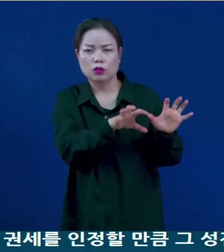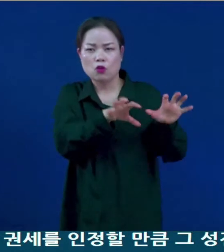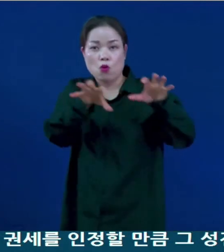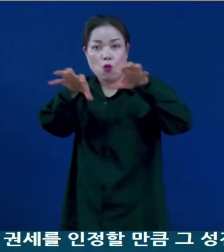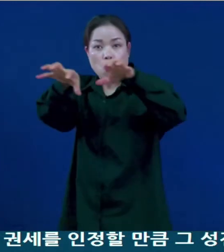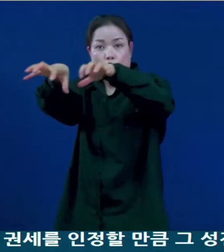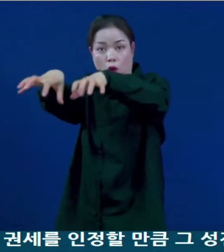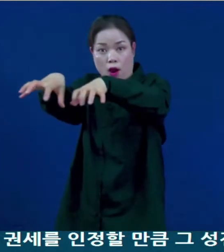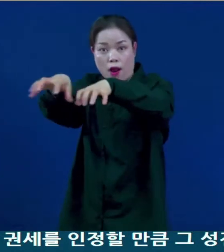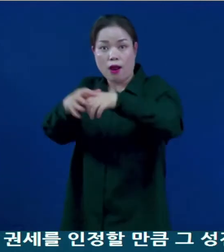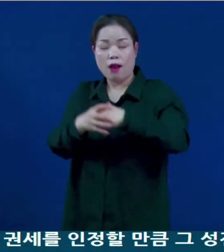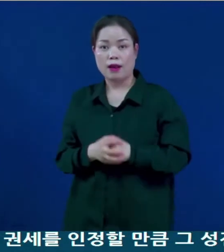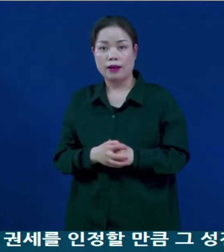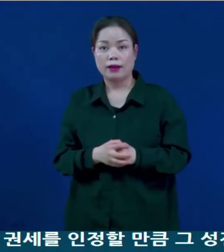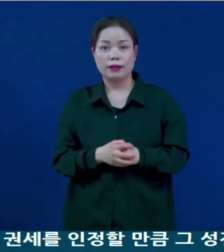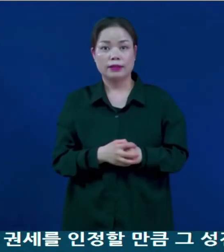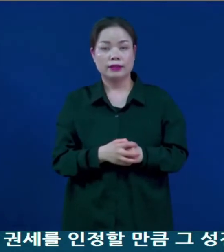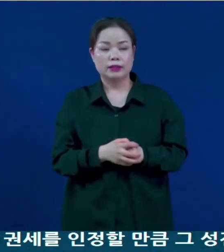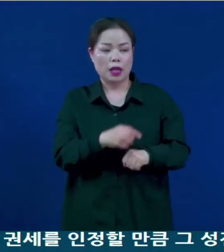몰려갈 것이다.